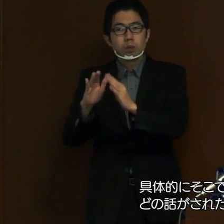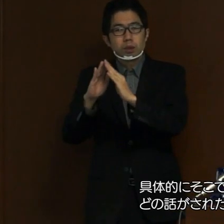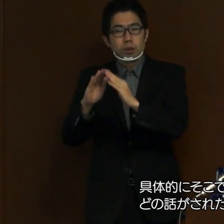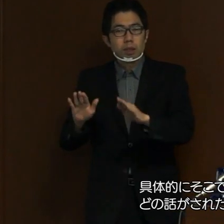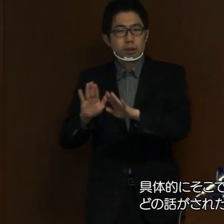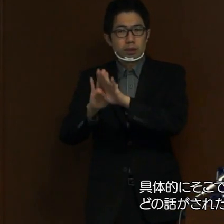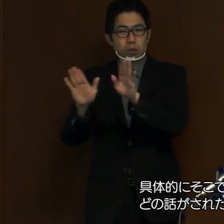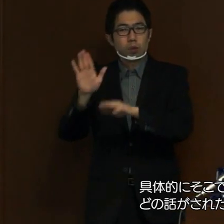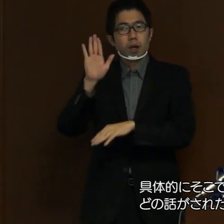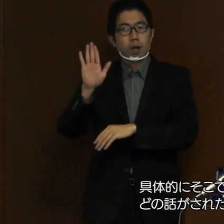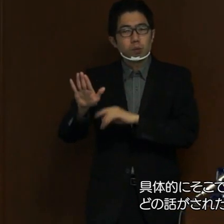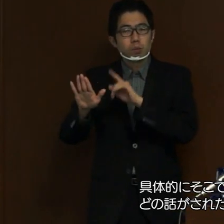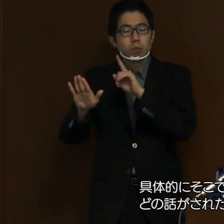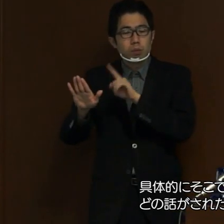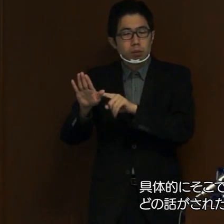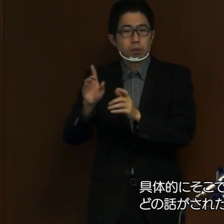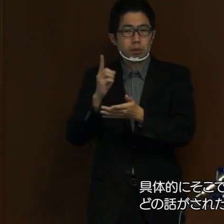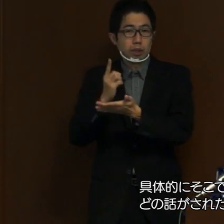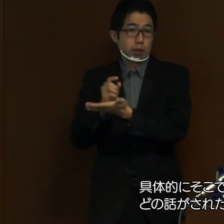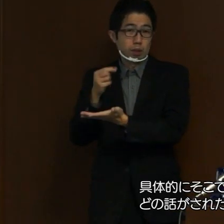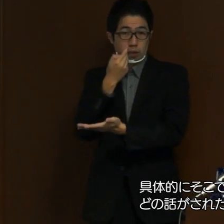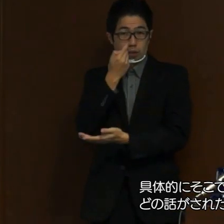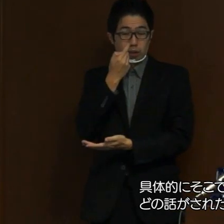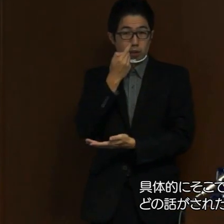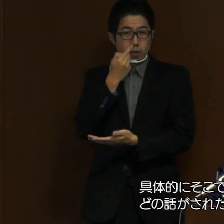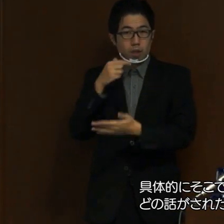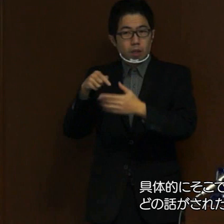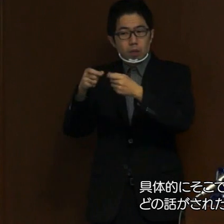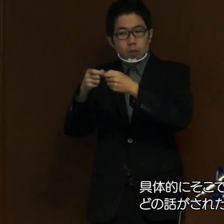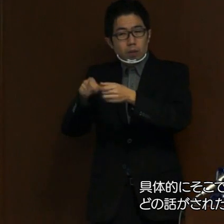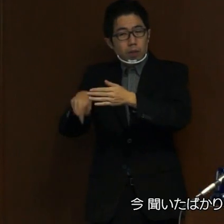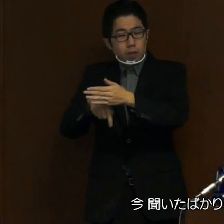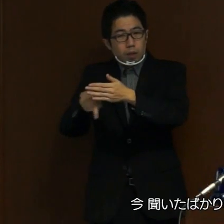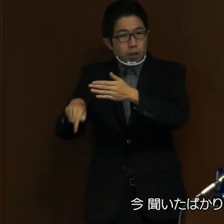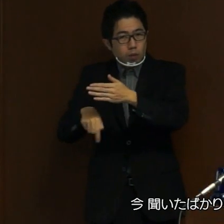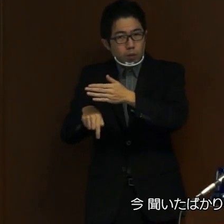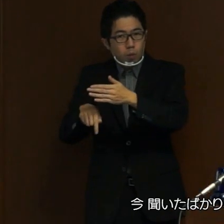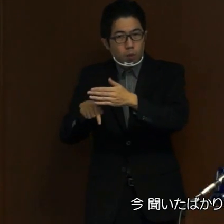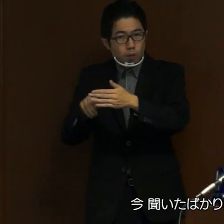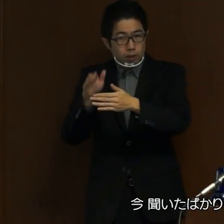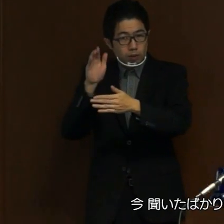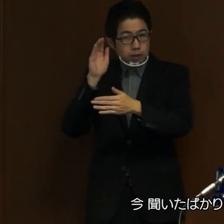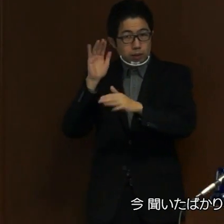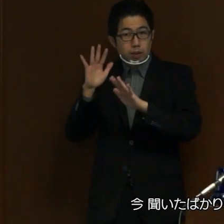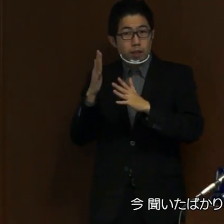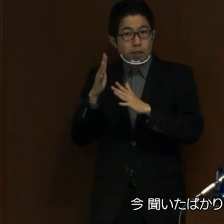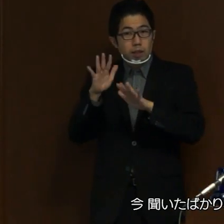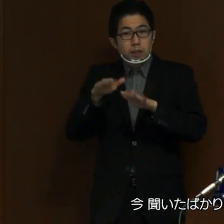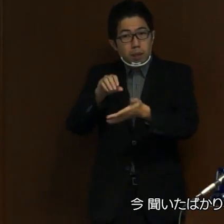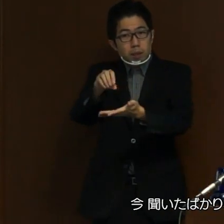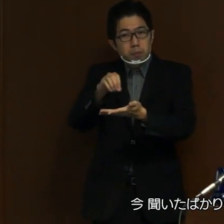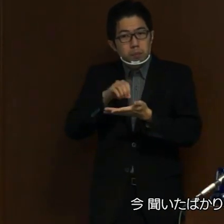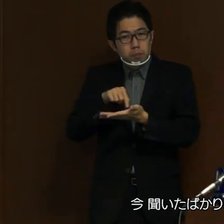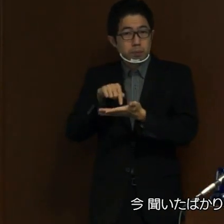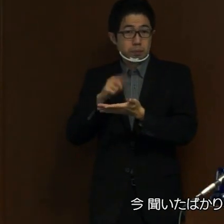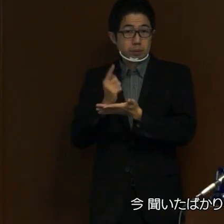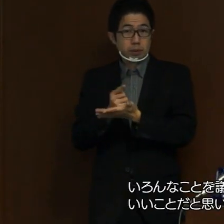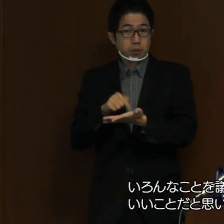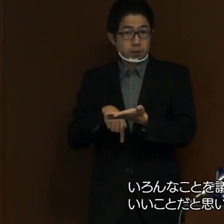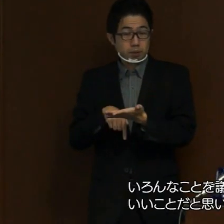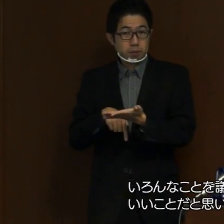ので、具体的にそこで何がなされた、どんな話がされたのかって今栗林さんから聞いたばっかりなんだけれども、ま